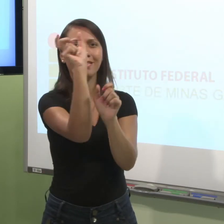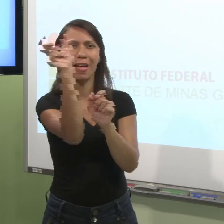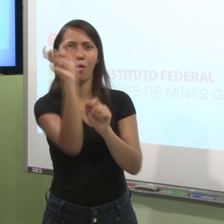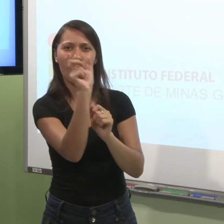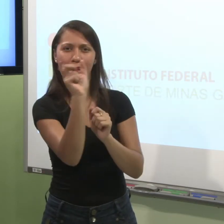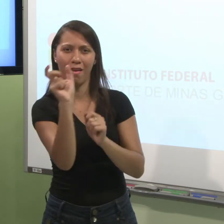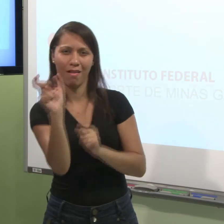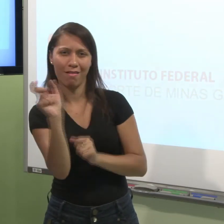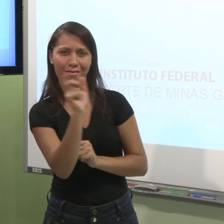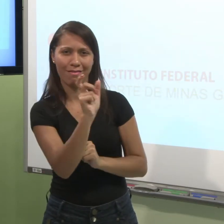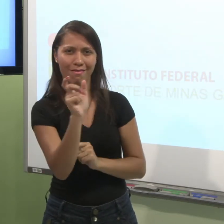ver no slide.